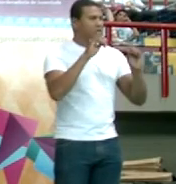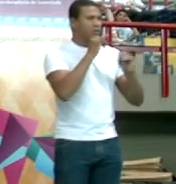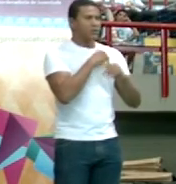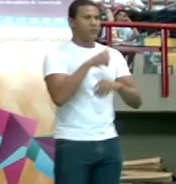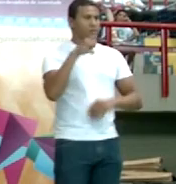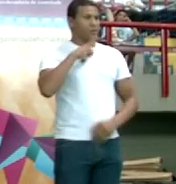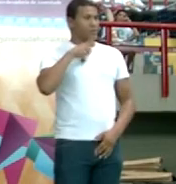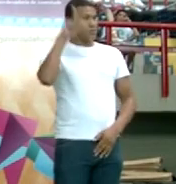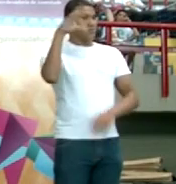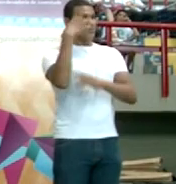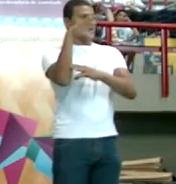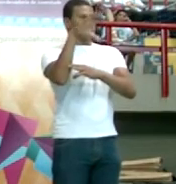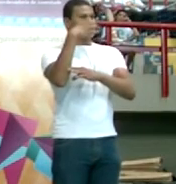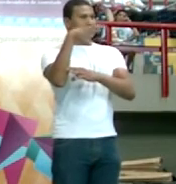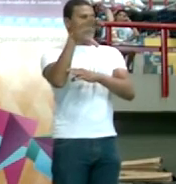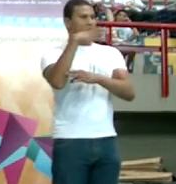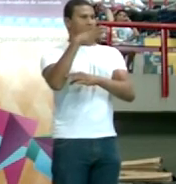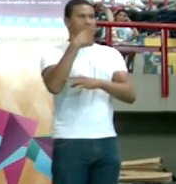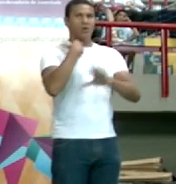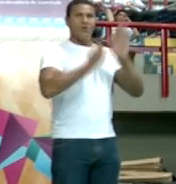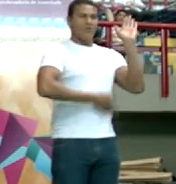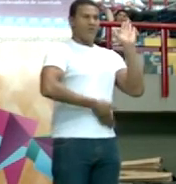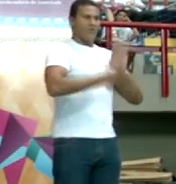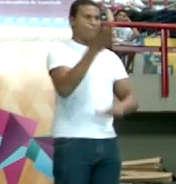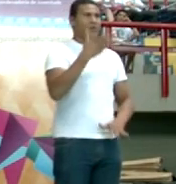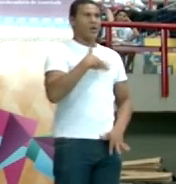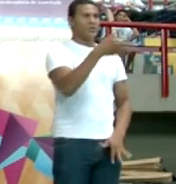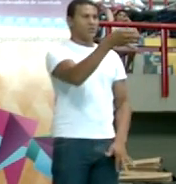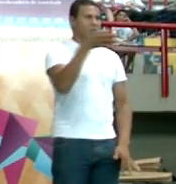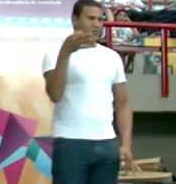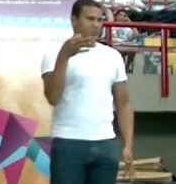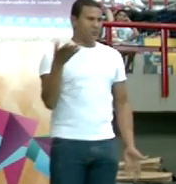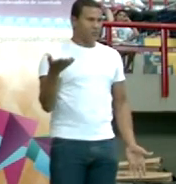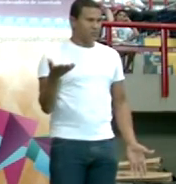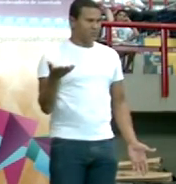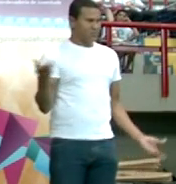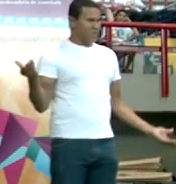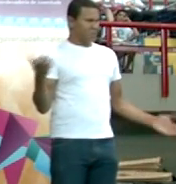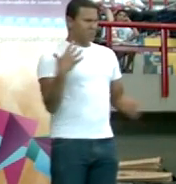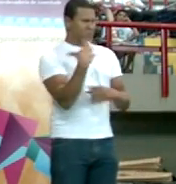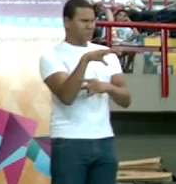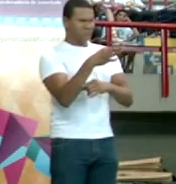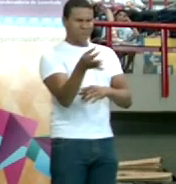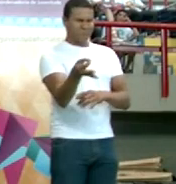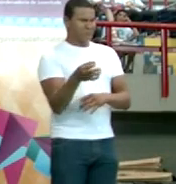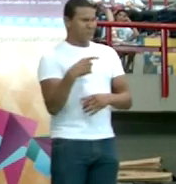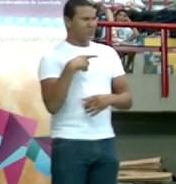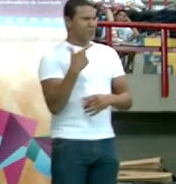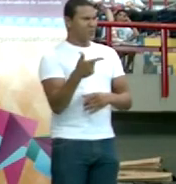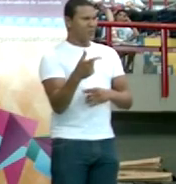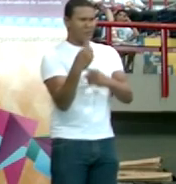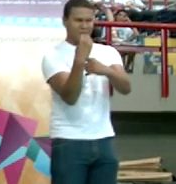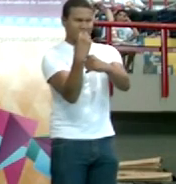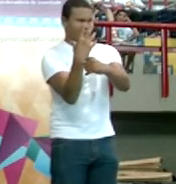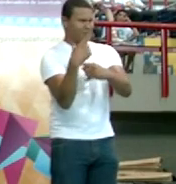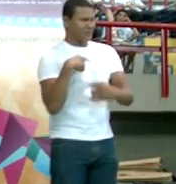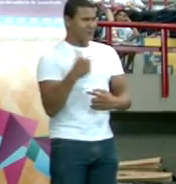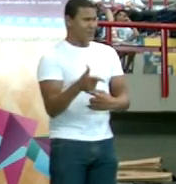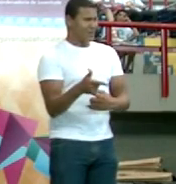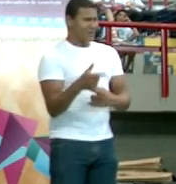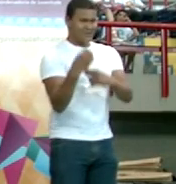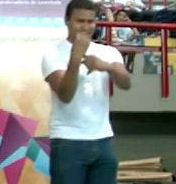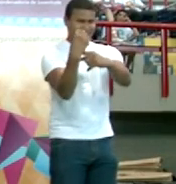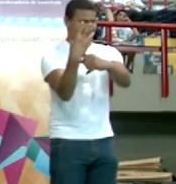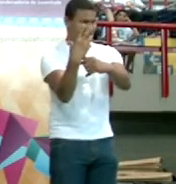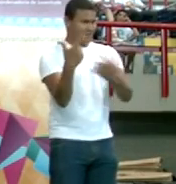tenho um ventilador lá em casa. Quando eu viajo, eu tiro da tomada. Só se for para você levar o ventilador. Porque ele não tem um plugzinho. Concordam